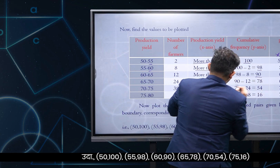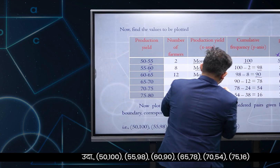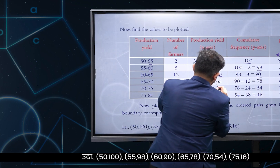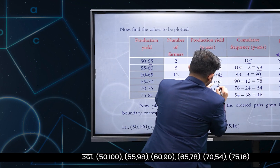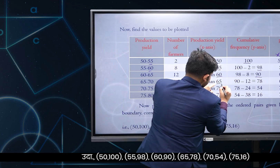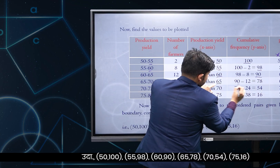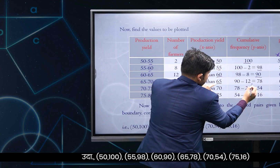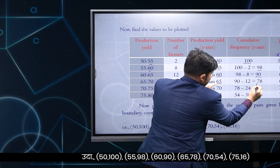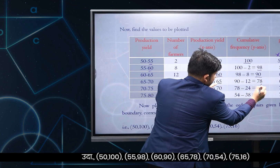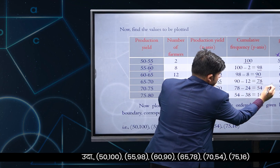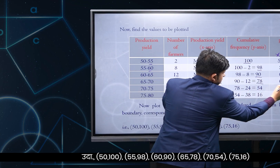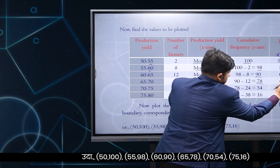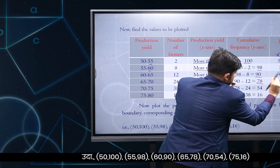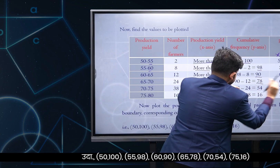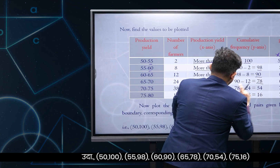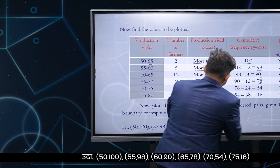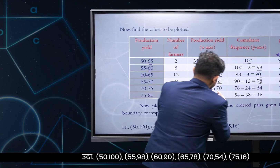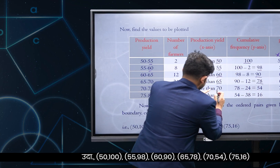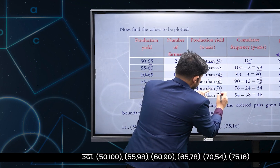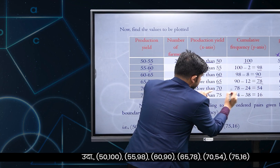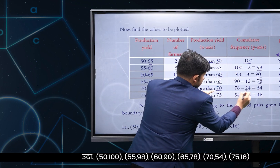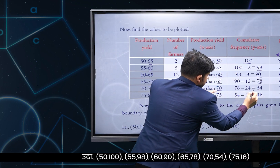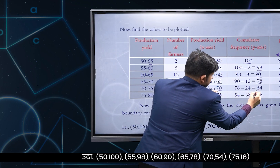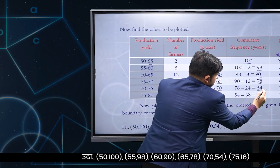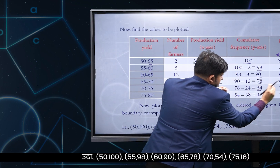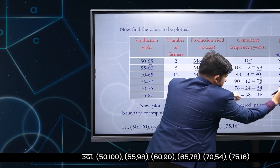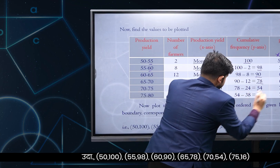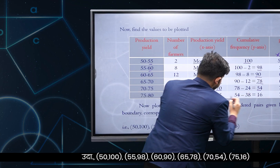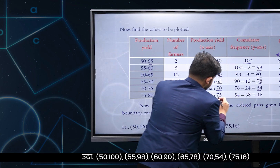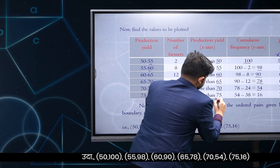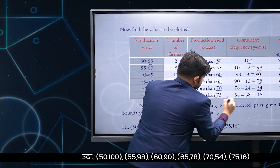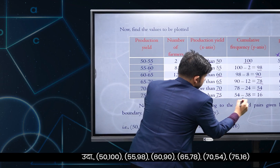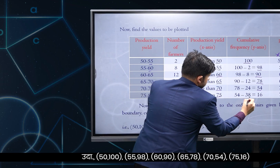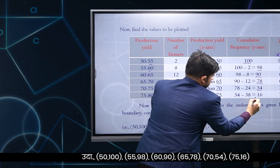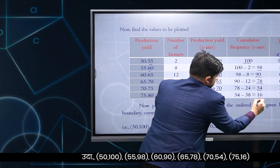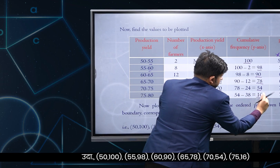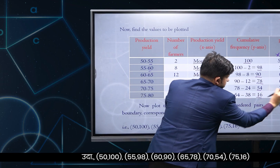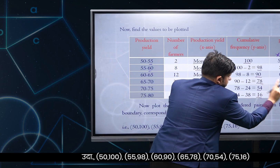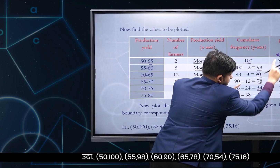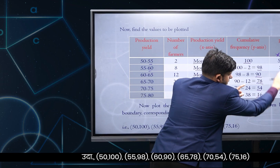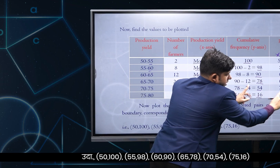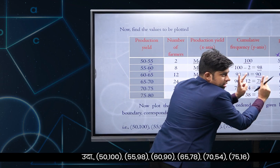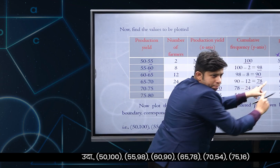उदाहरणार्थ 50-100, 55-98, 60-90, 65-78,